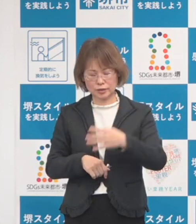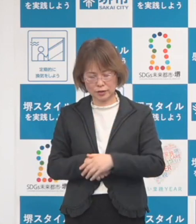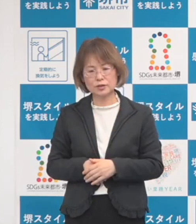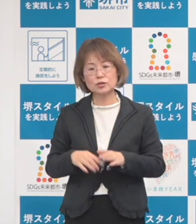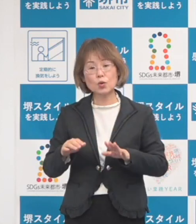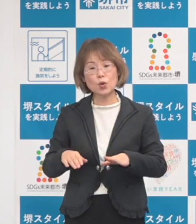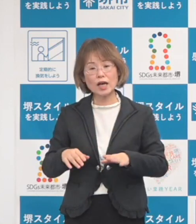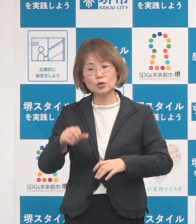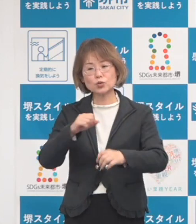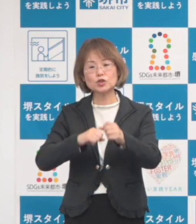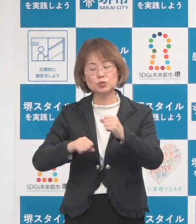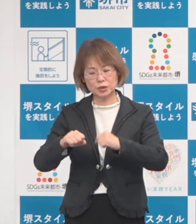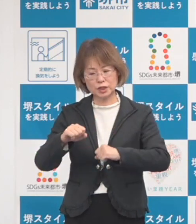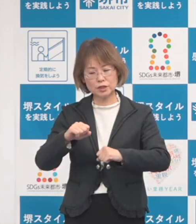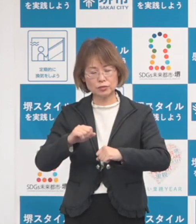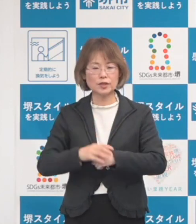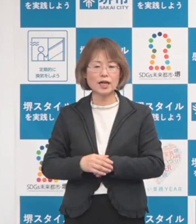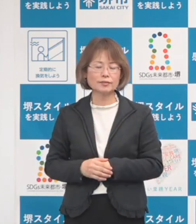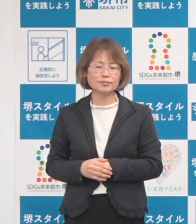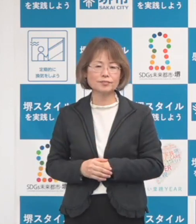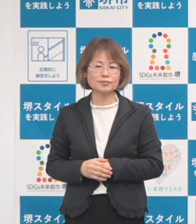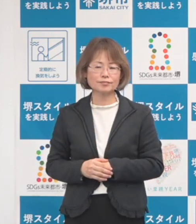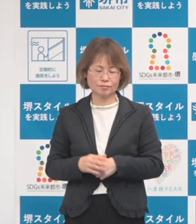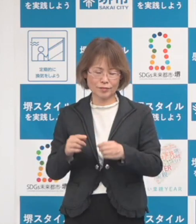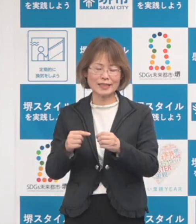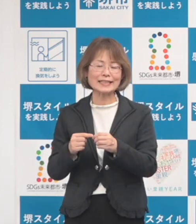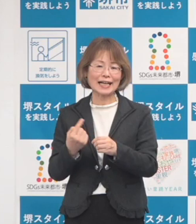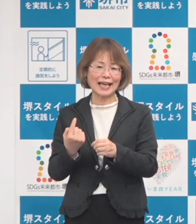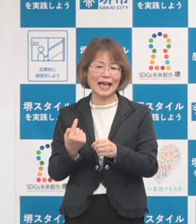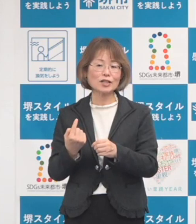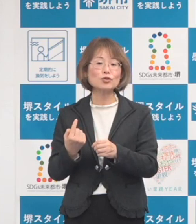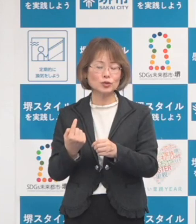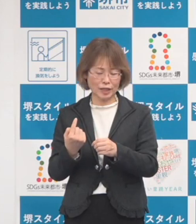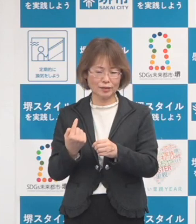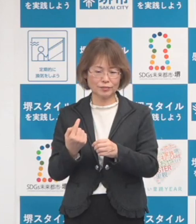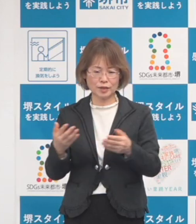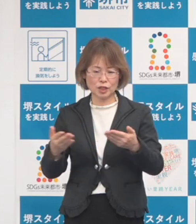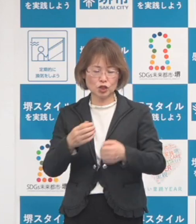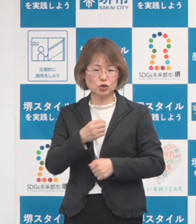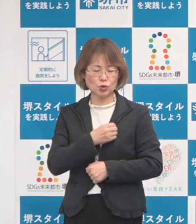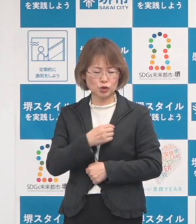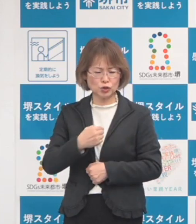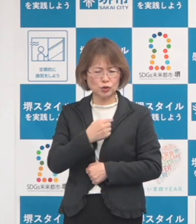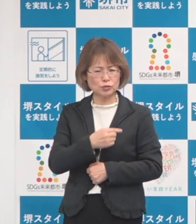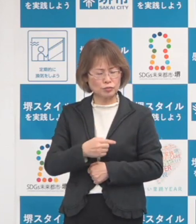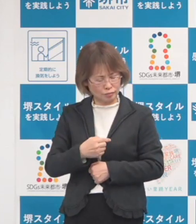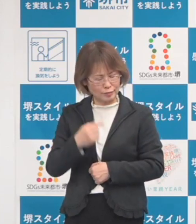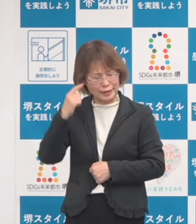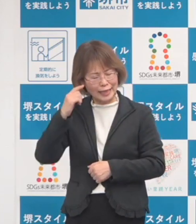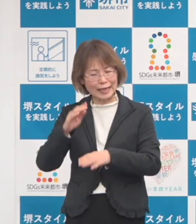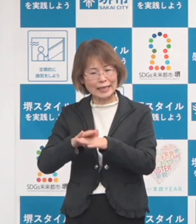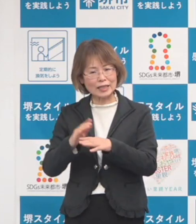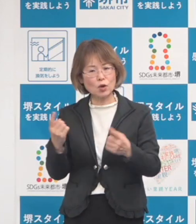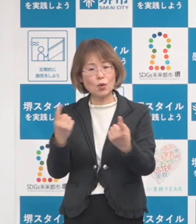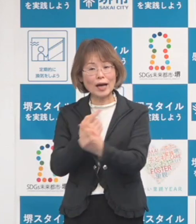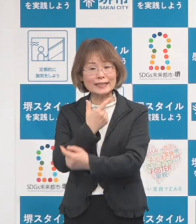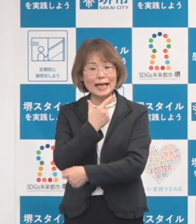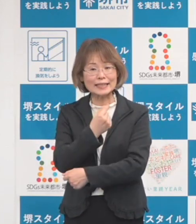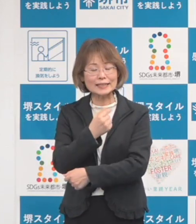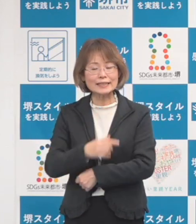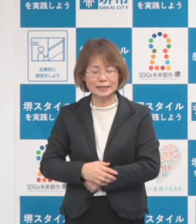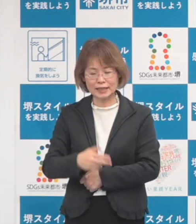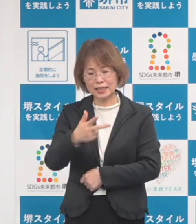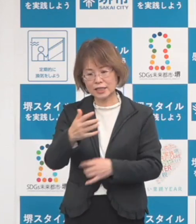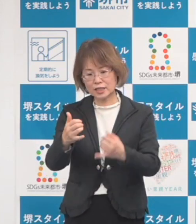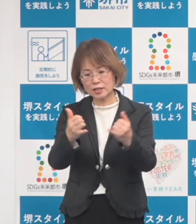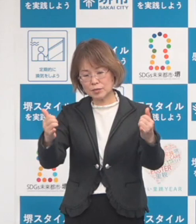組みを一つきっかけとしまして、職員の意識も高めたいと思いますし、市民の皆様にもこれまでの使い